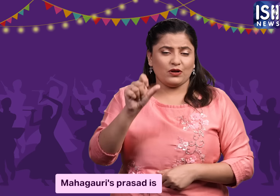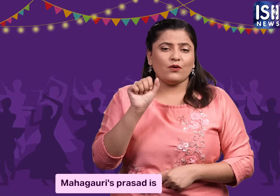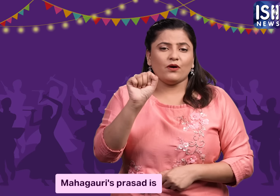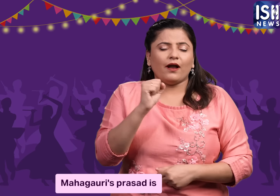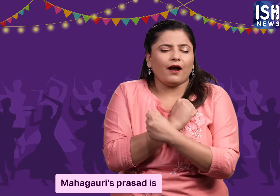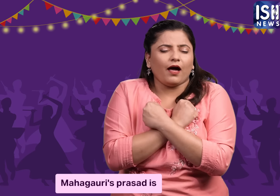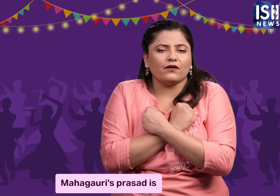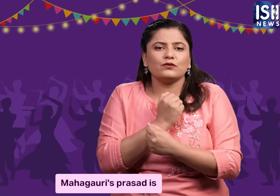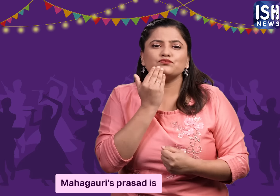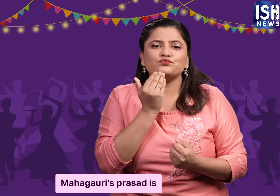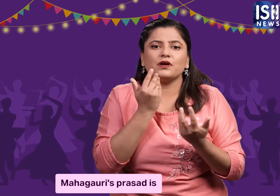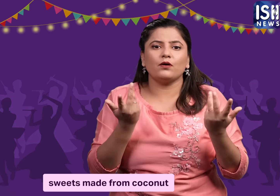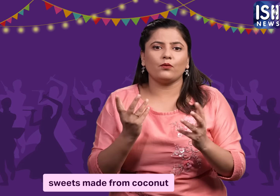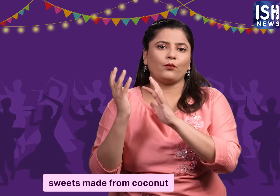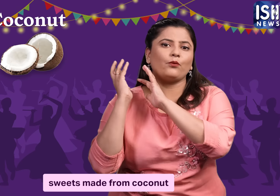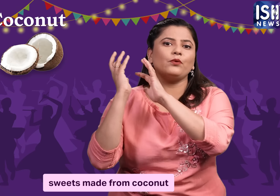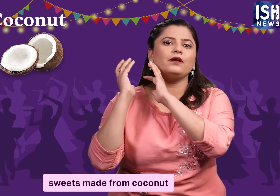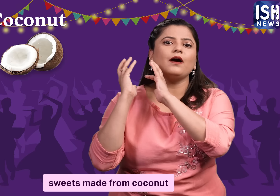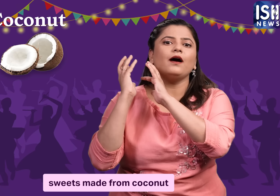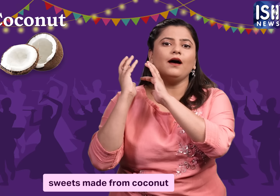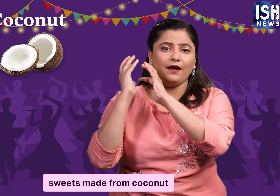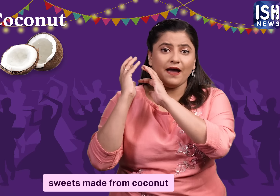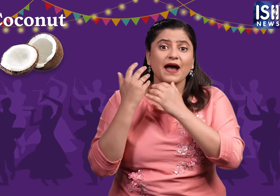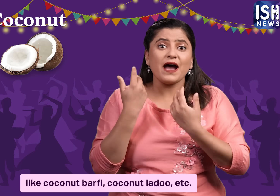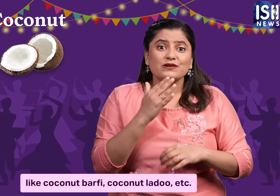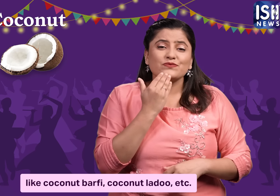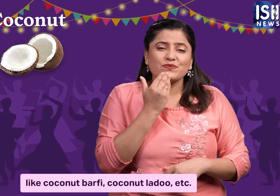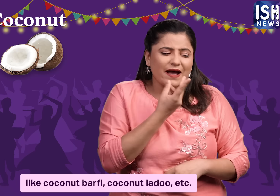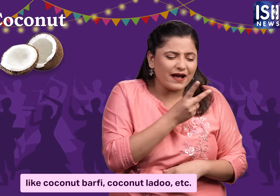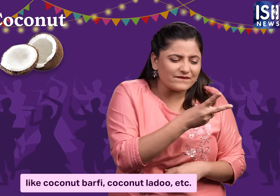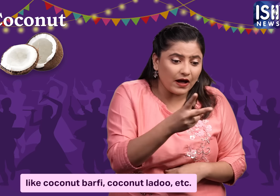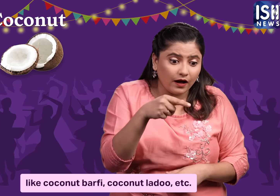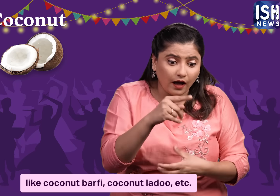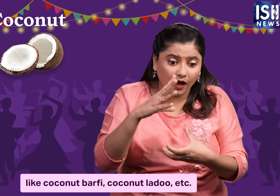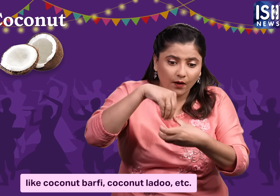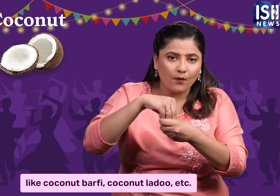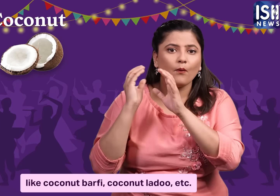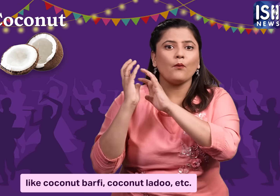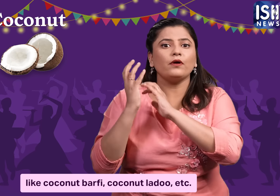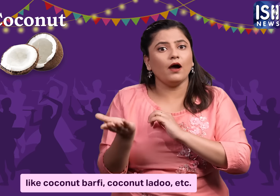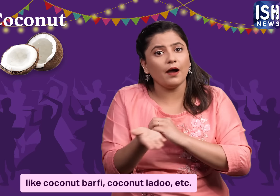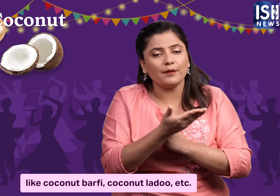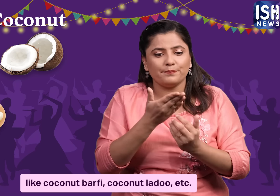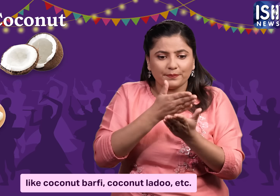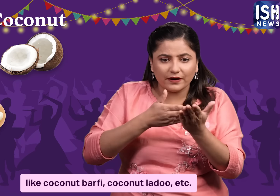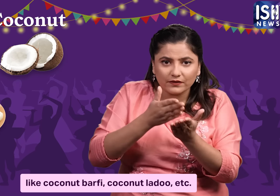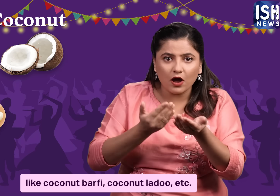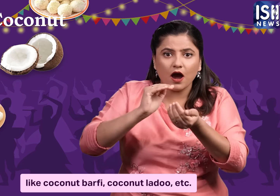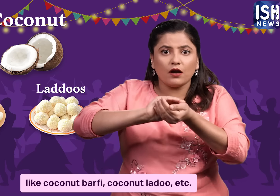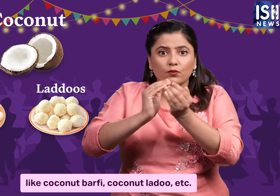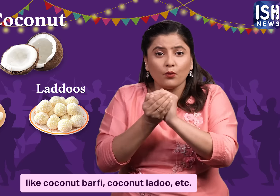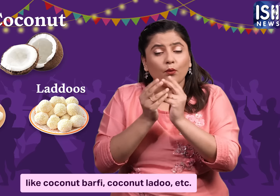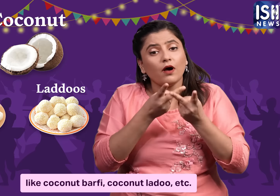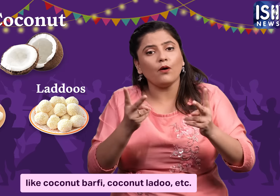महागौरी का प्रसाद नारियल से बनी मिठाइयाँ हैं, जैसे नारियल की बर्फी, नारियल के लड्डू आदि।